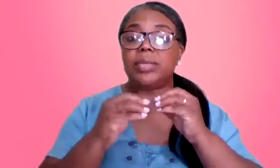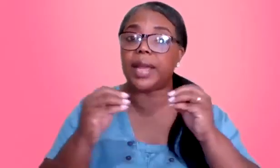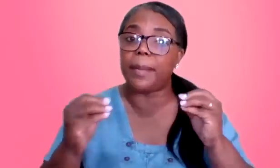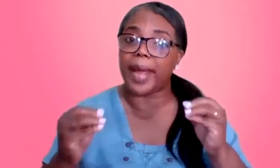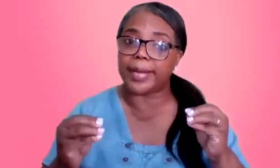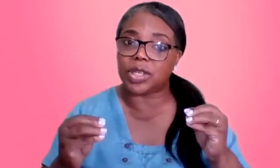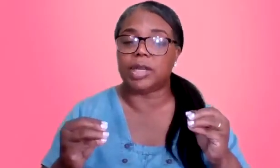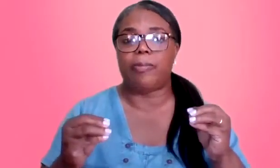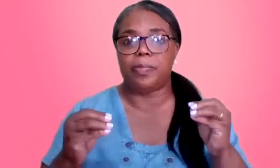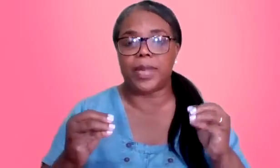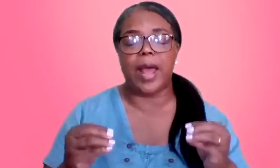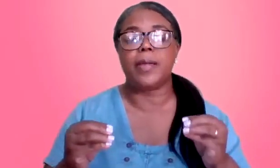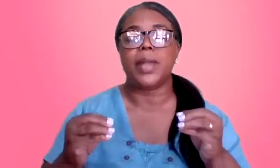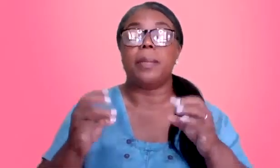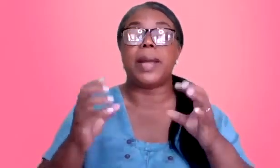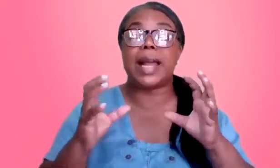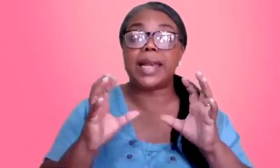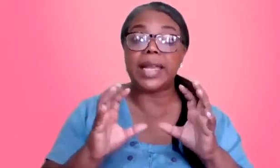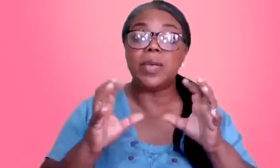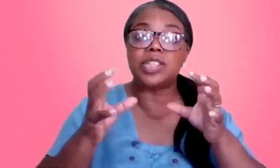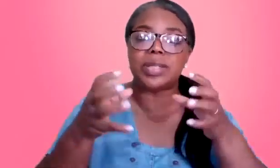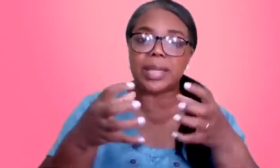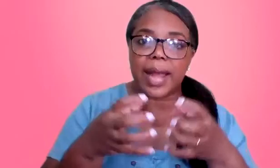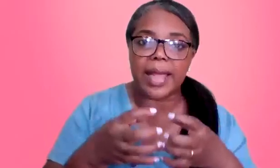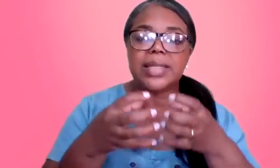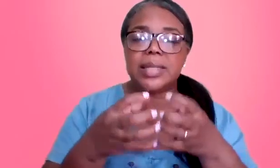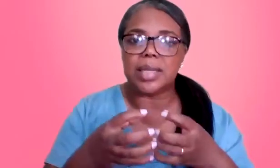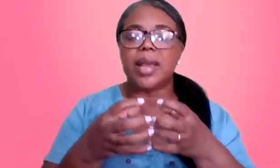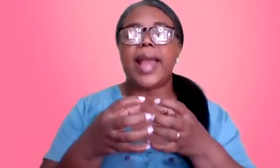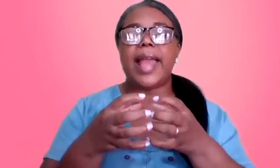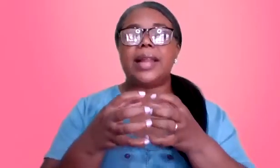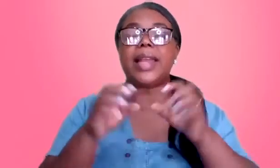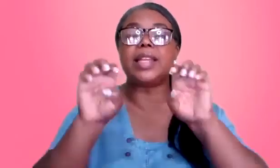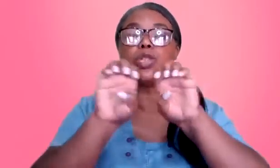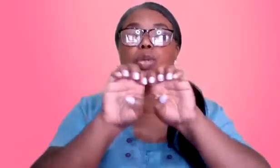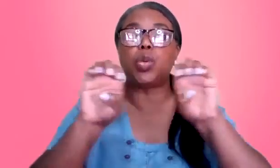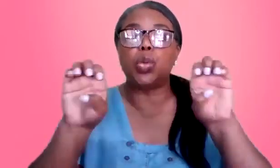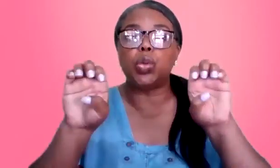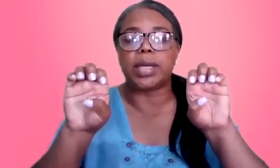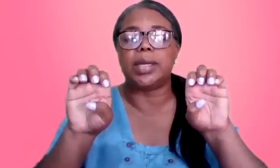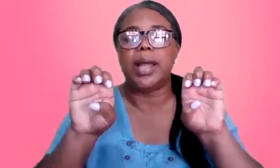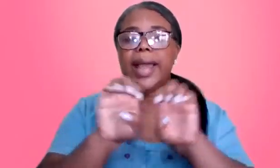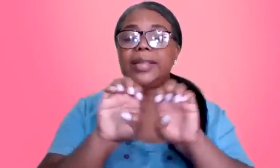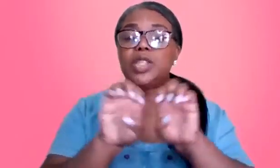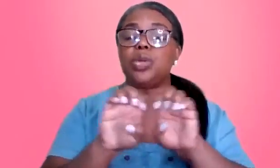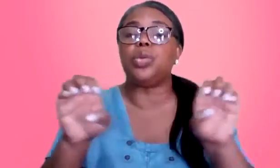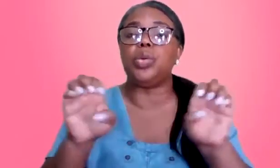tem gramática, tá? Mas a língua de sinais, sim, ela tem estrutura, ela